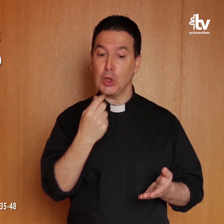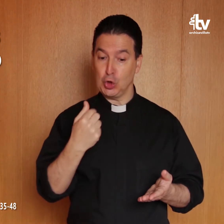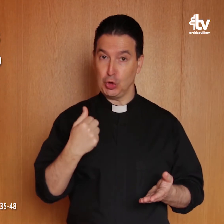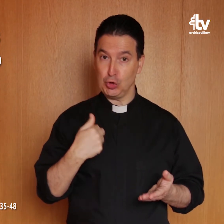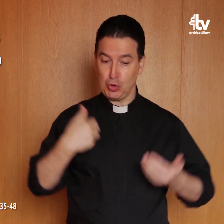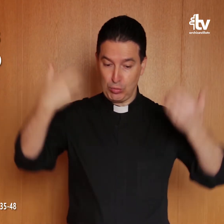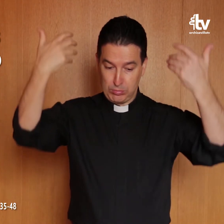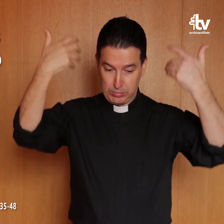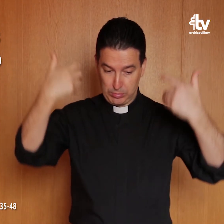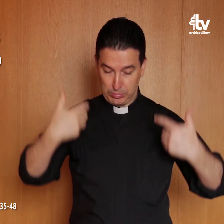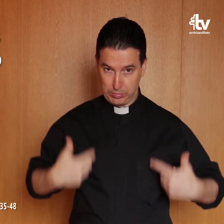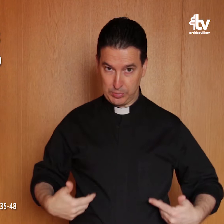Soy yo en persona.